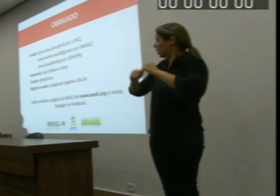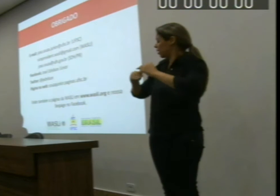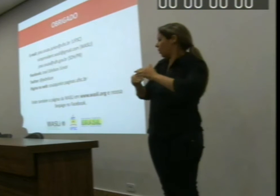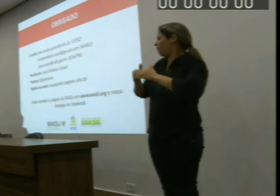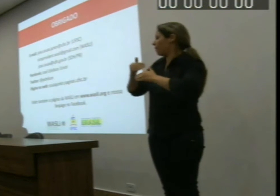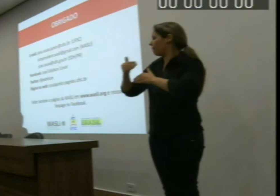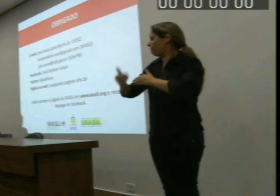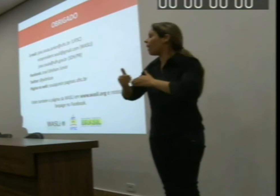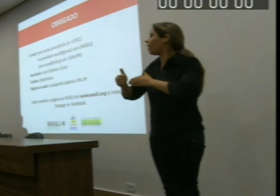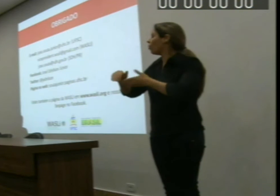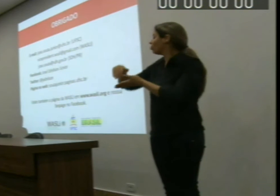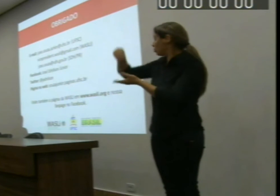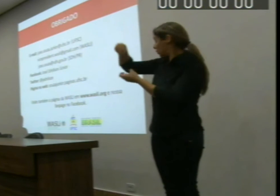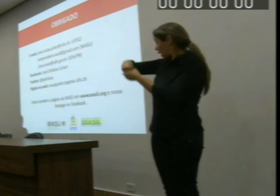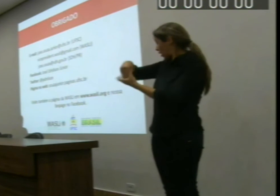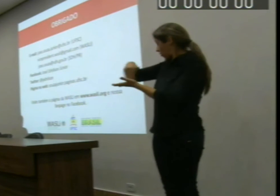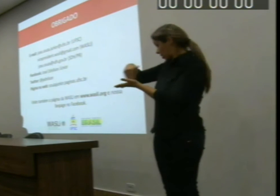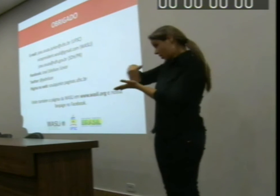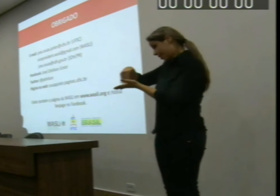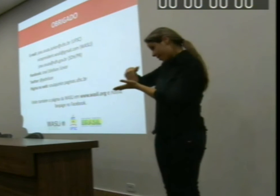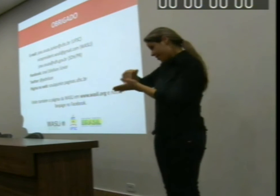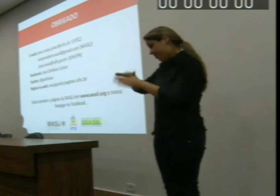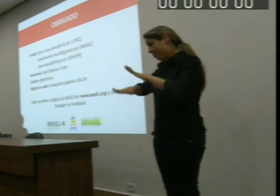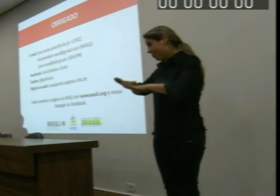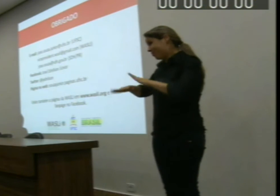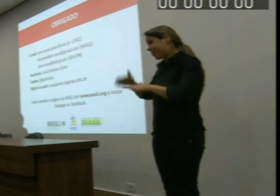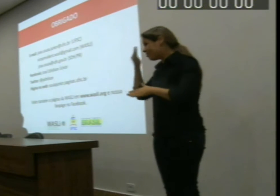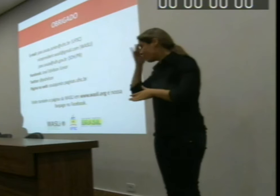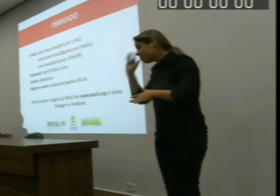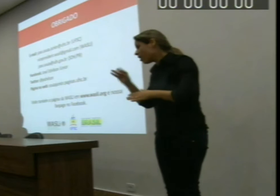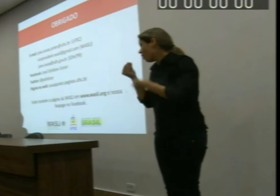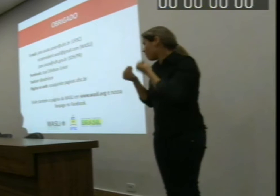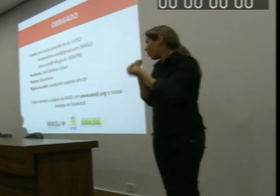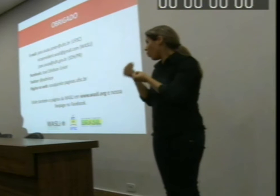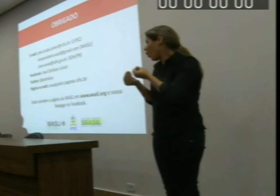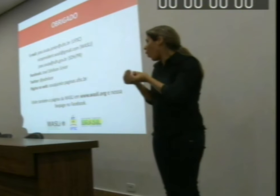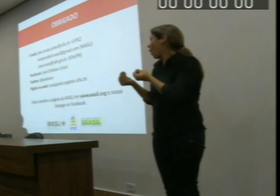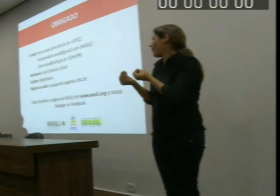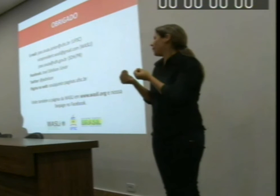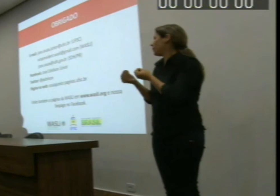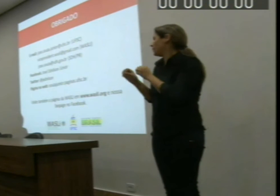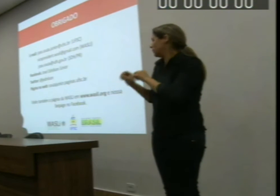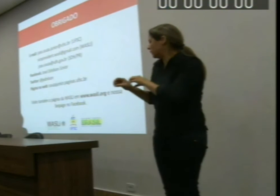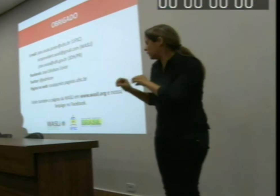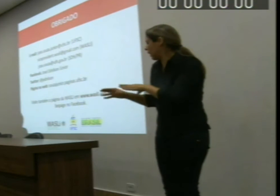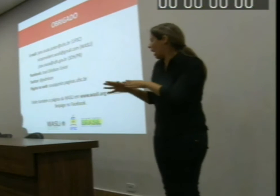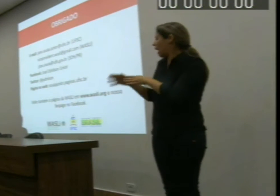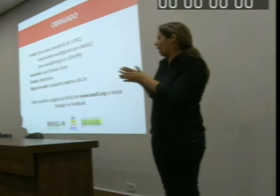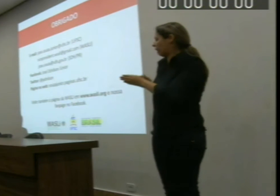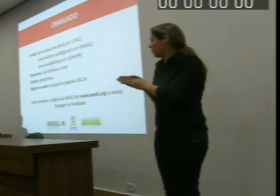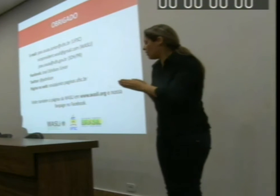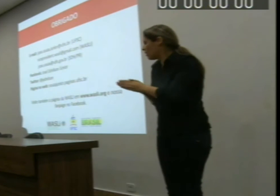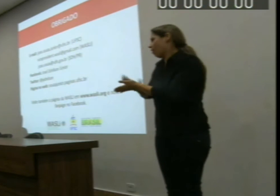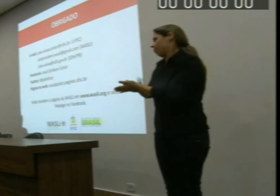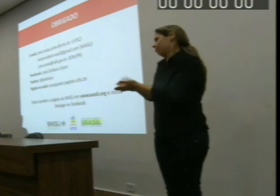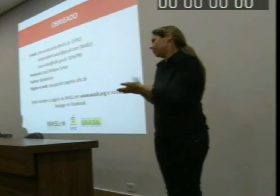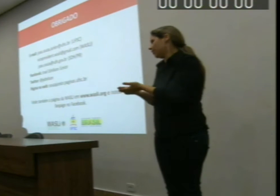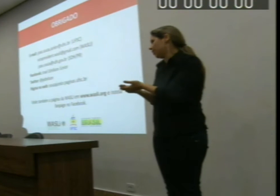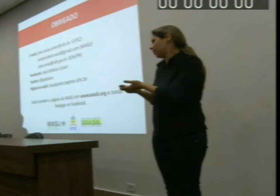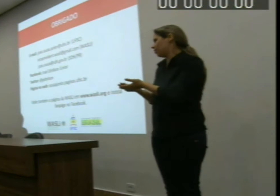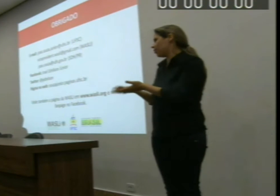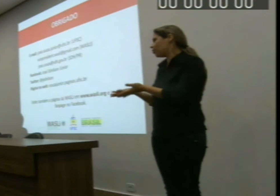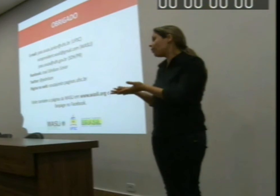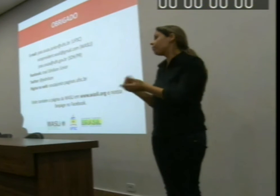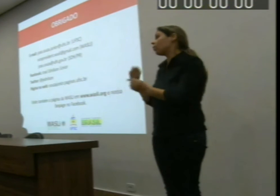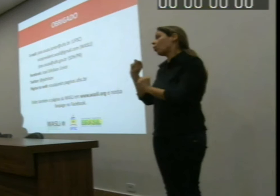secretarias em conhecer realmente quem são os intérpretes para colocar né nas nas escolas um caso que